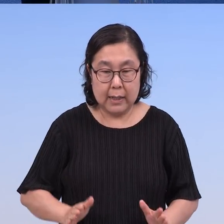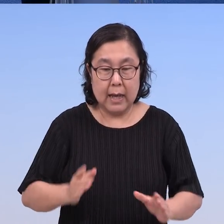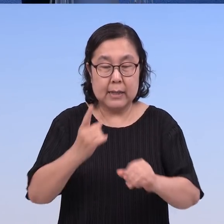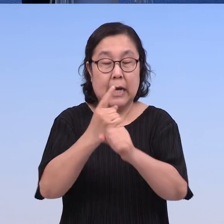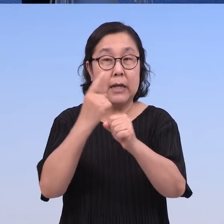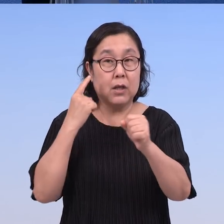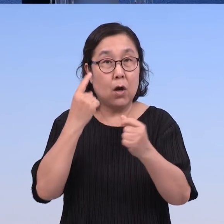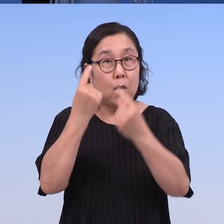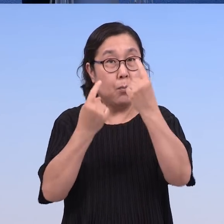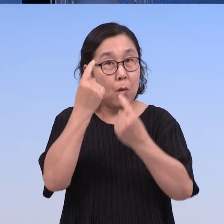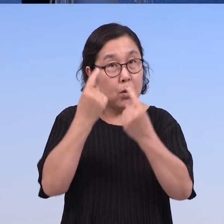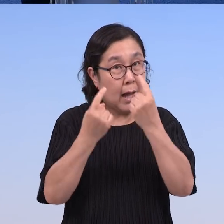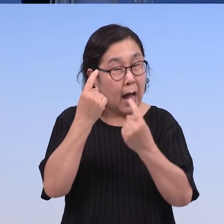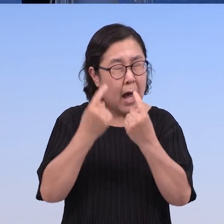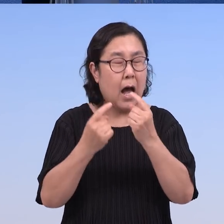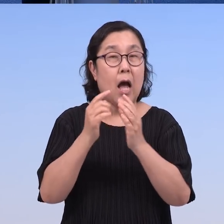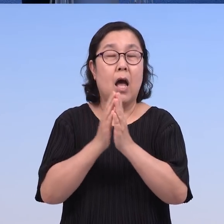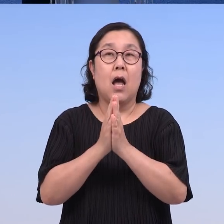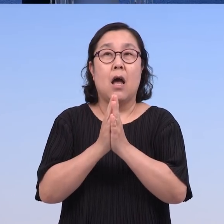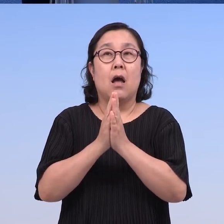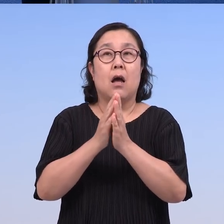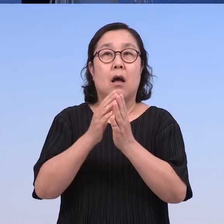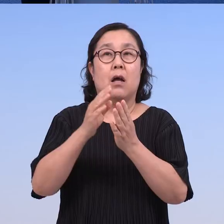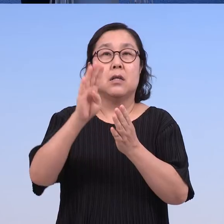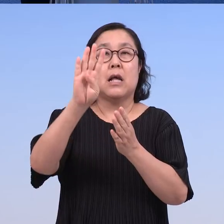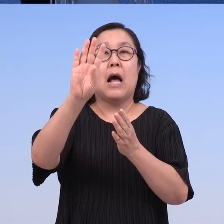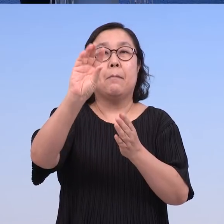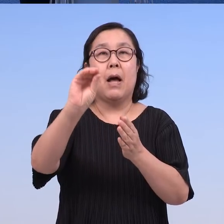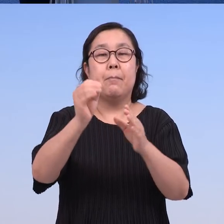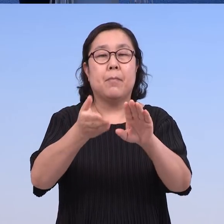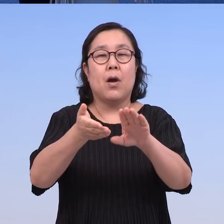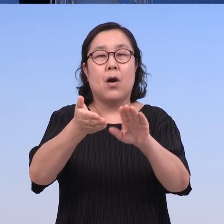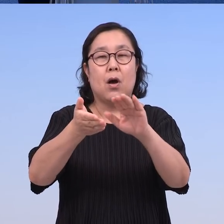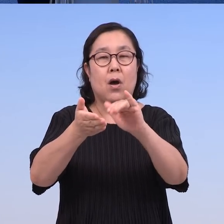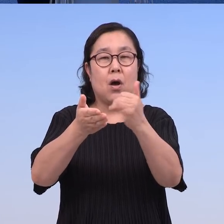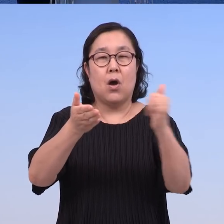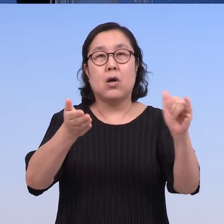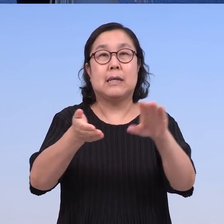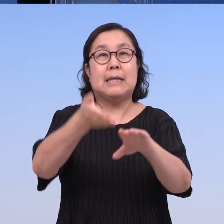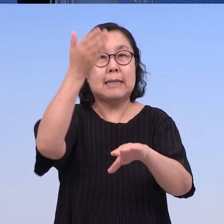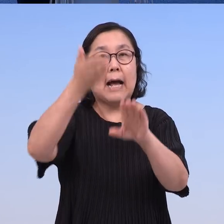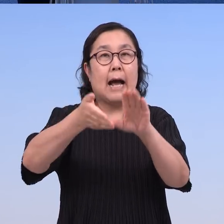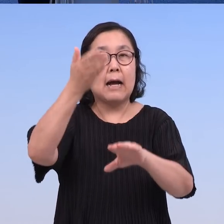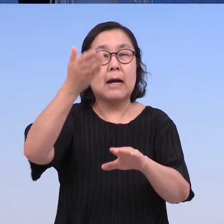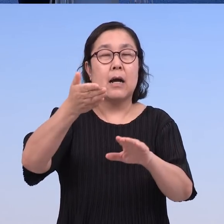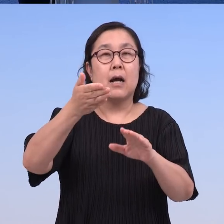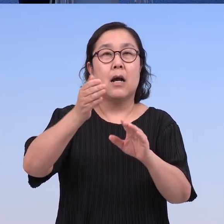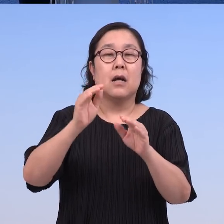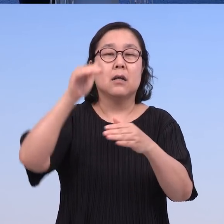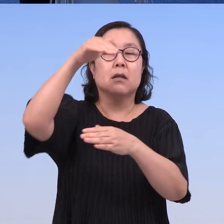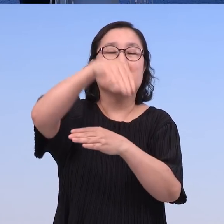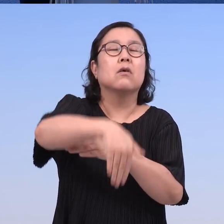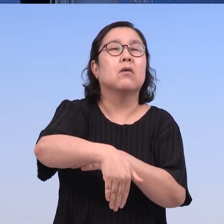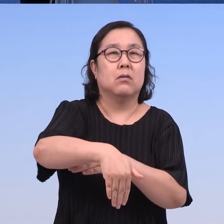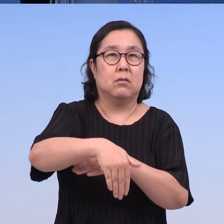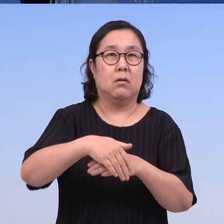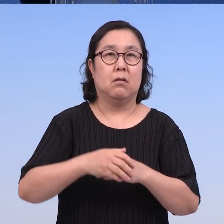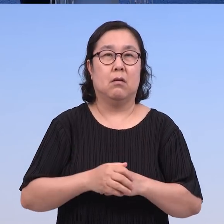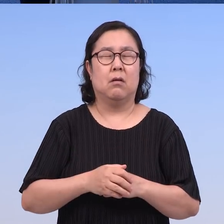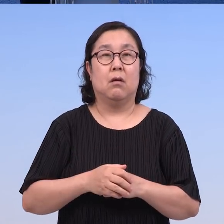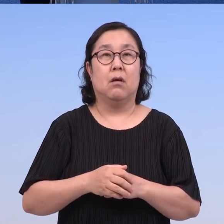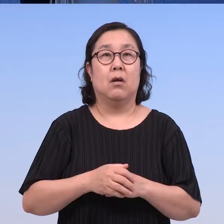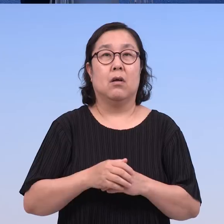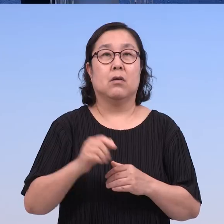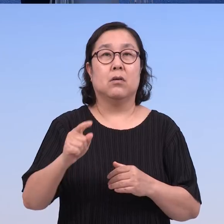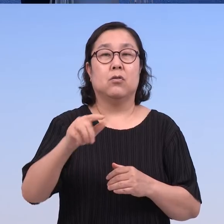명 넘게 감소했다. 아니, 작년의 출산율 자체가 이게 신기록 역대 최저라